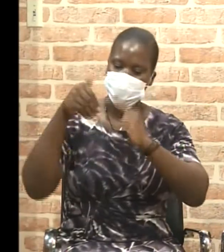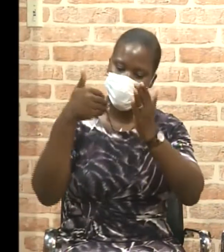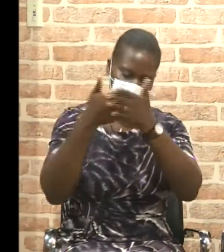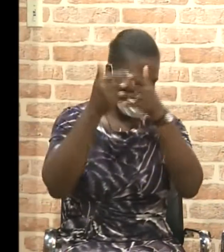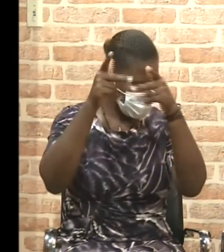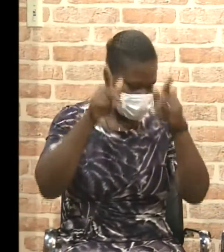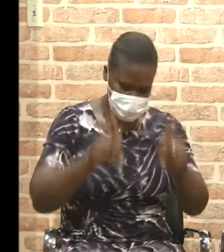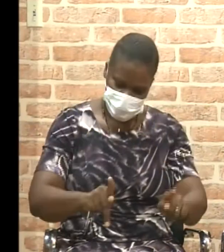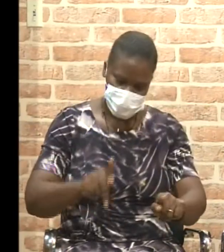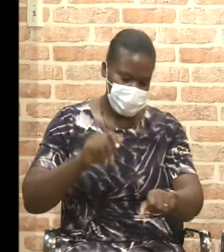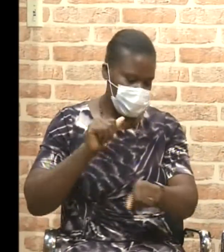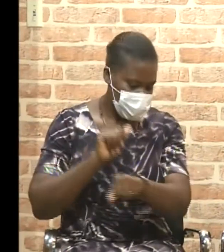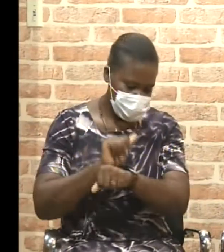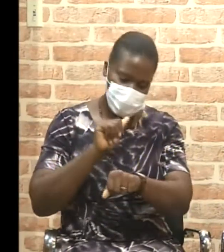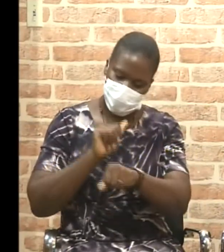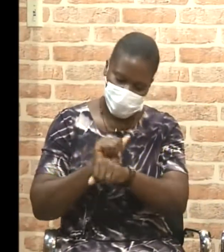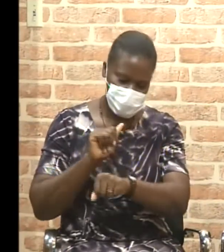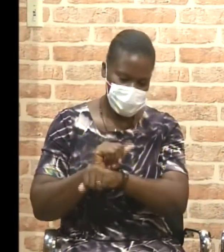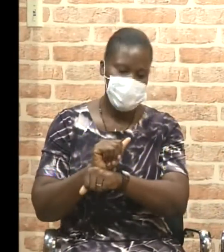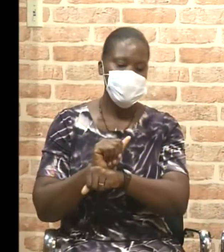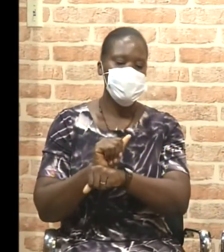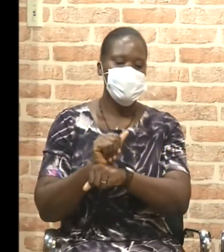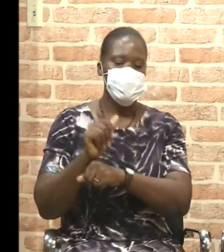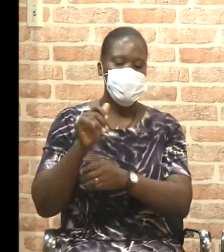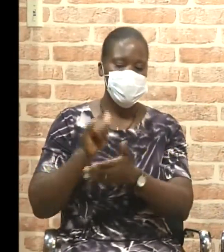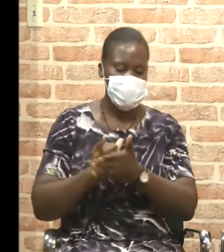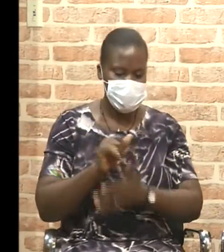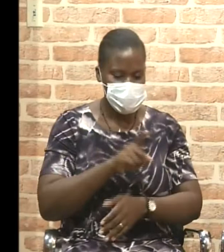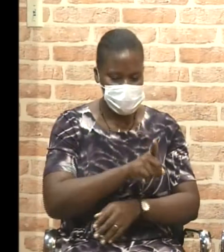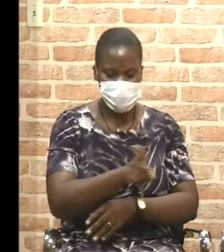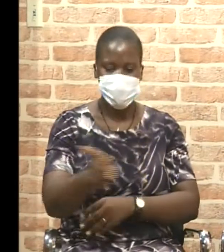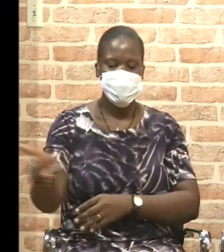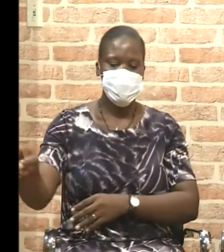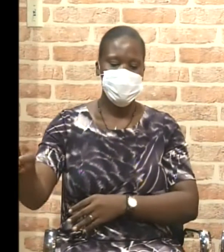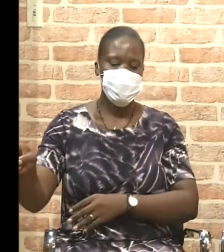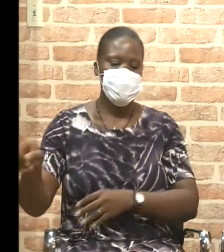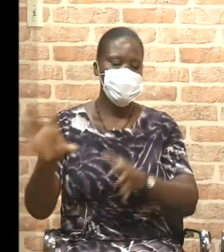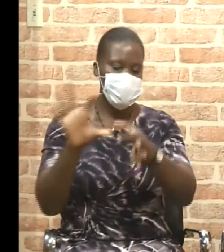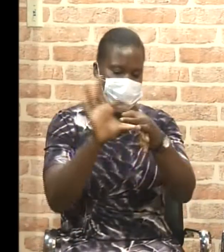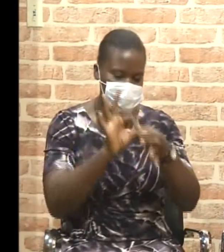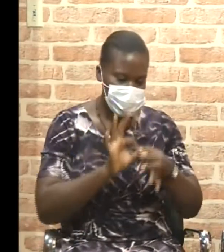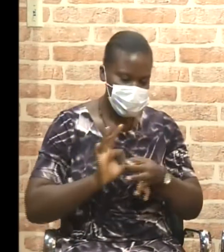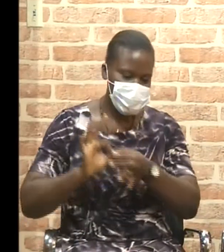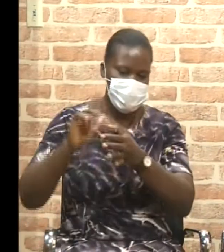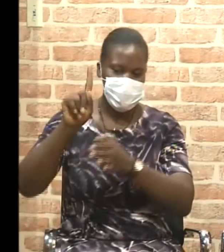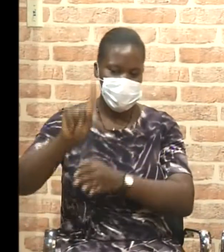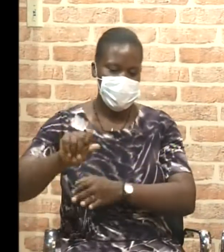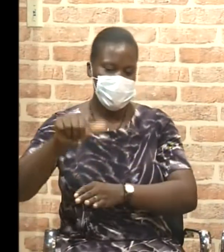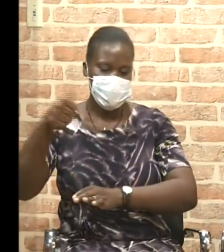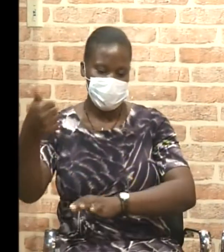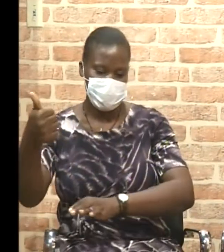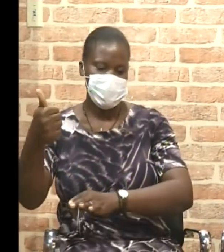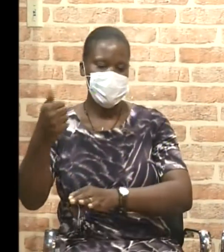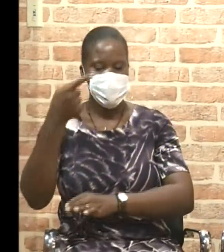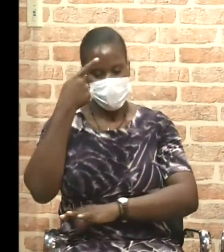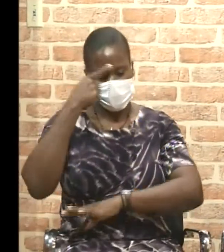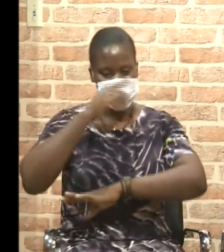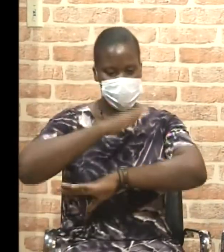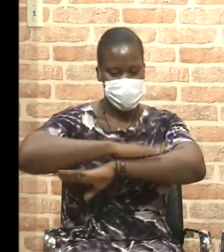besoin d'impliquer plus parce que travail lancé yo. Donc yo c'est nous. Donc on nous travaille ensemble pour nous collaborer pour